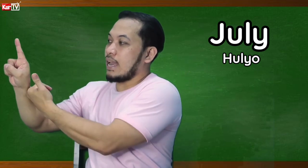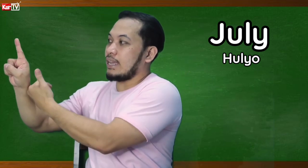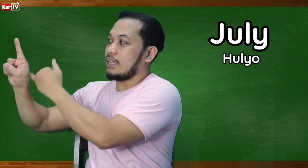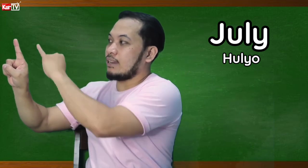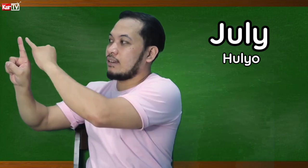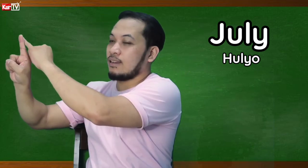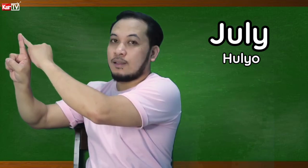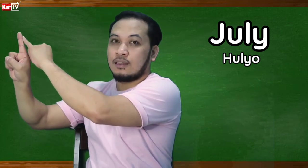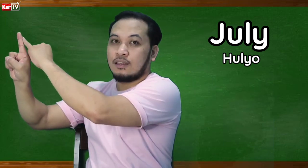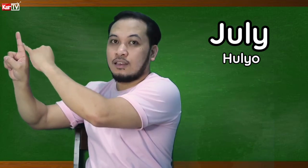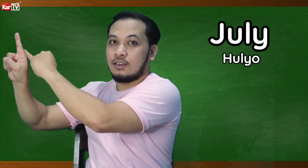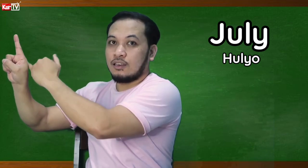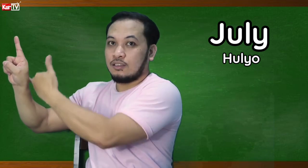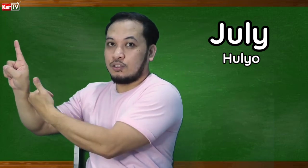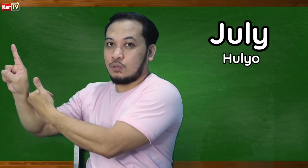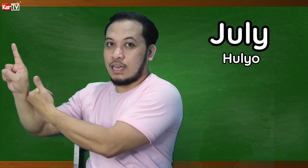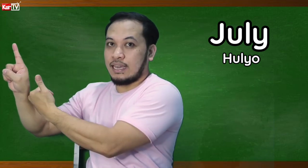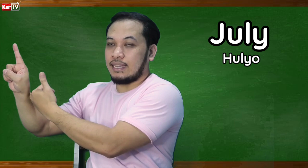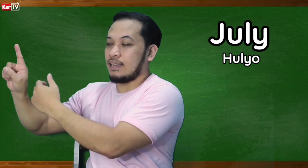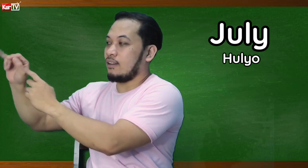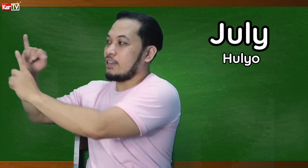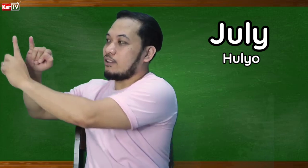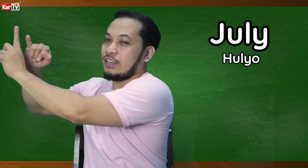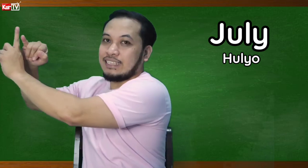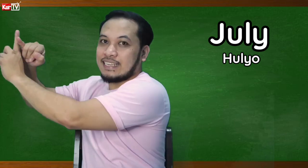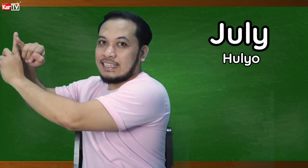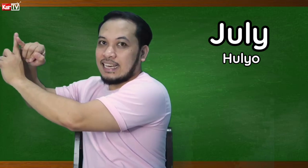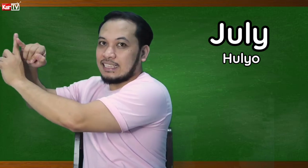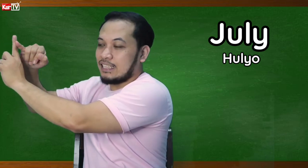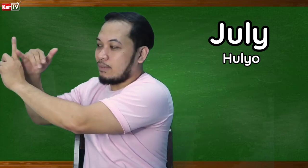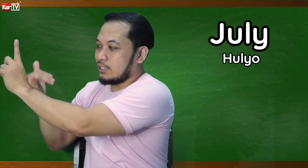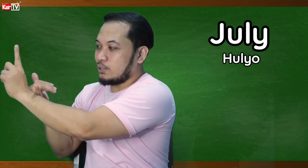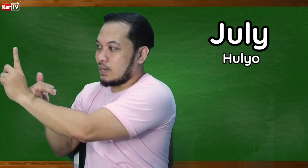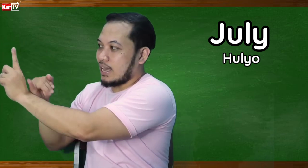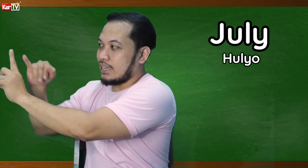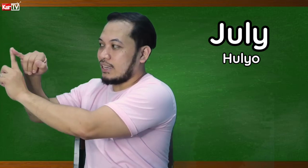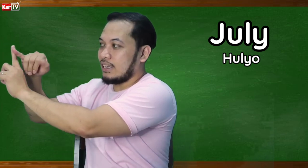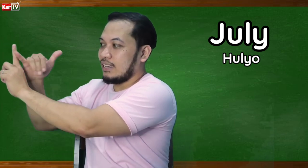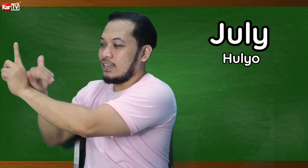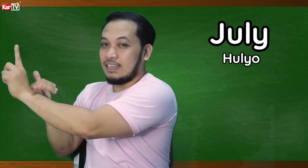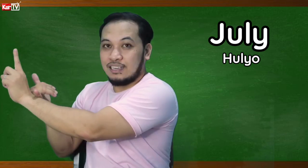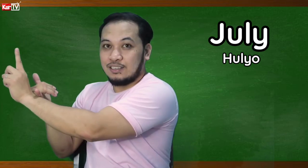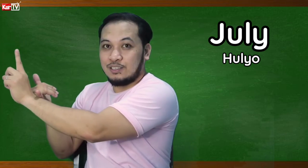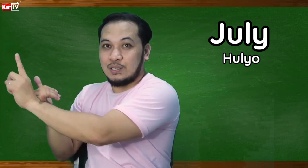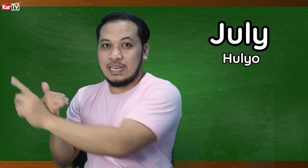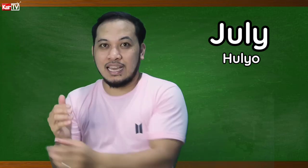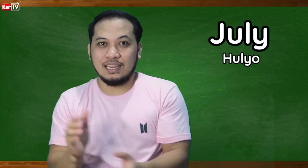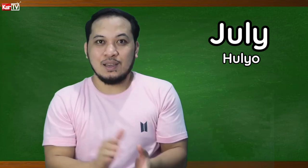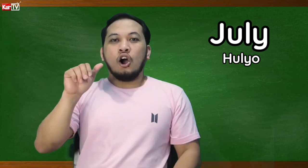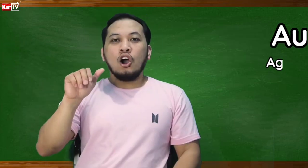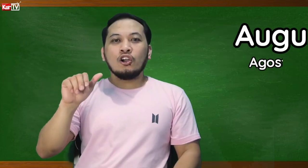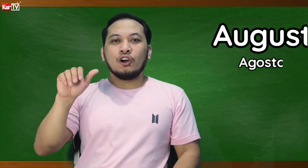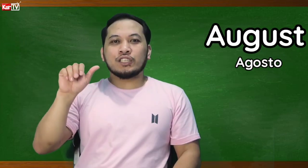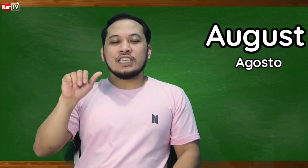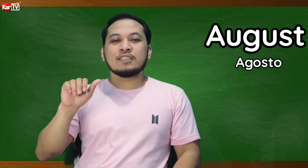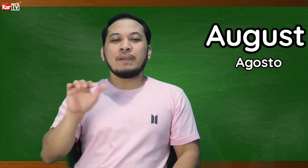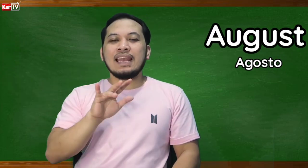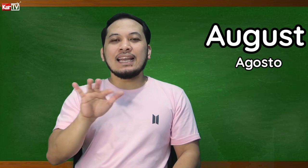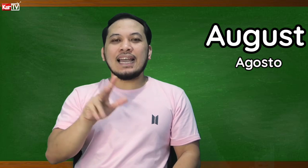July. July. Ayan, no, inislide natin, di ba? July. July. August. Spell lang